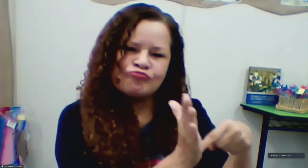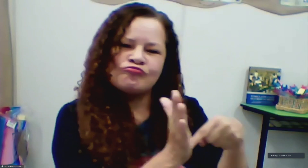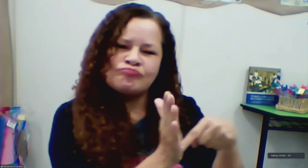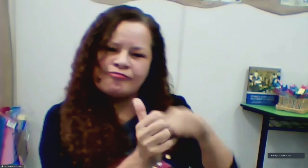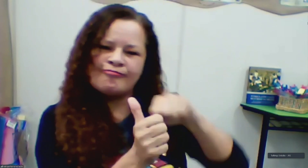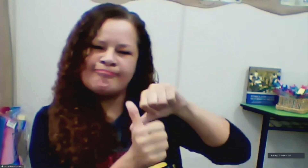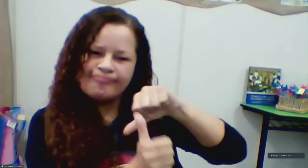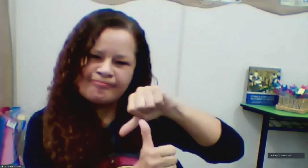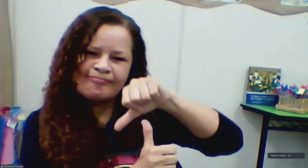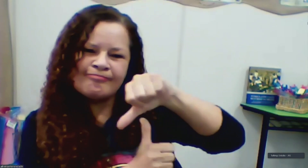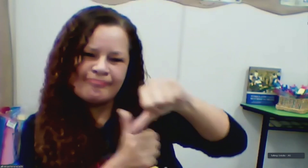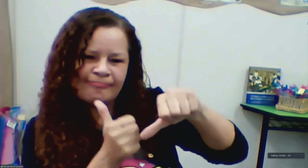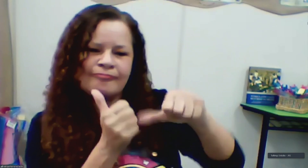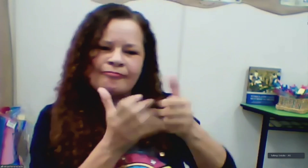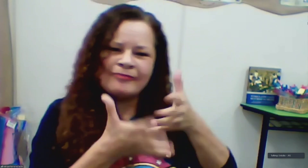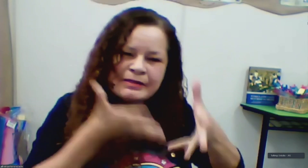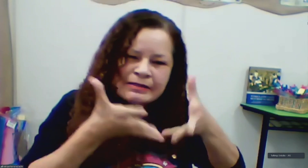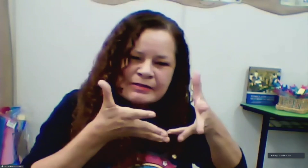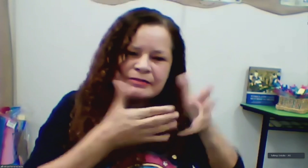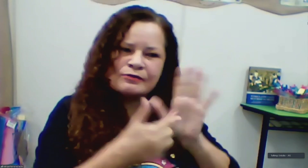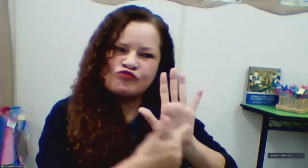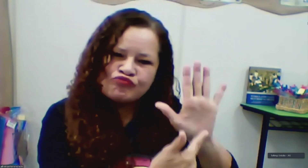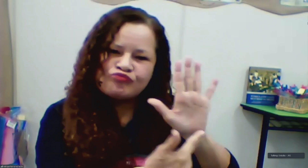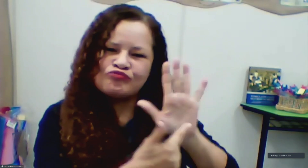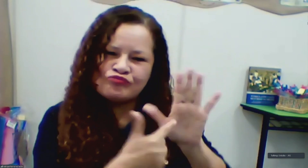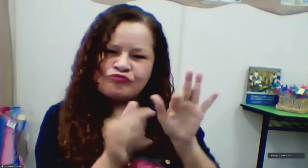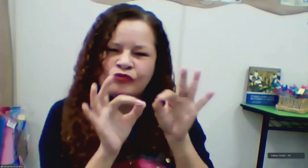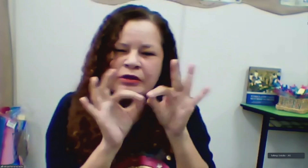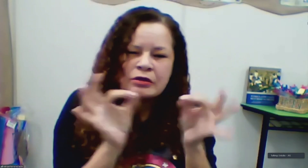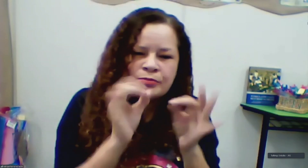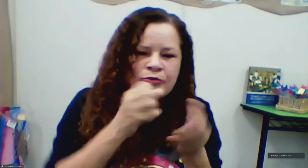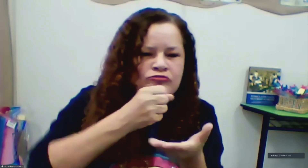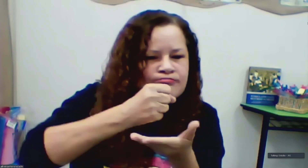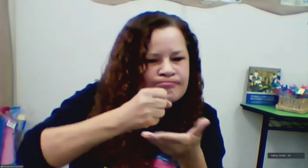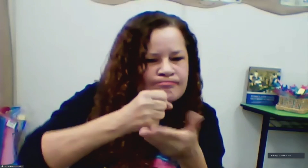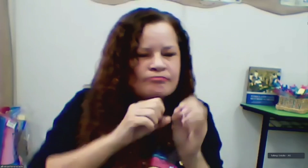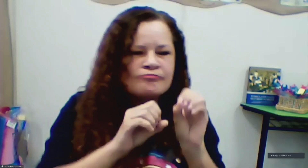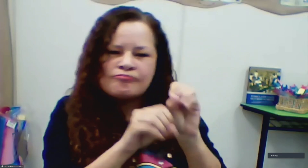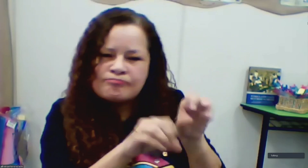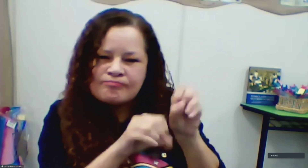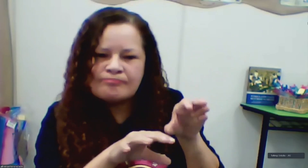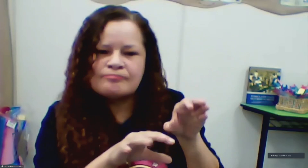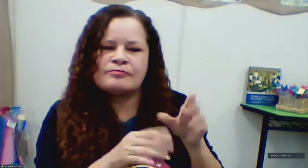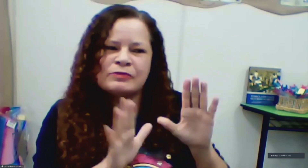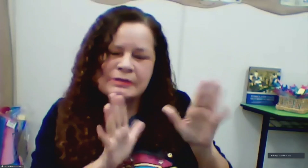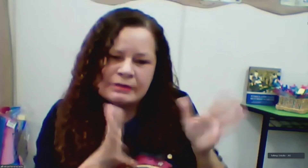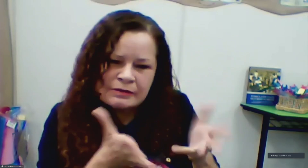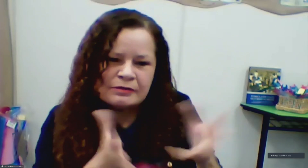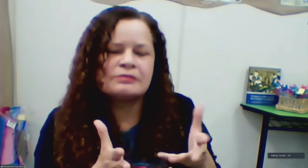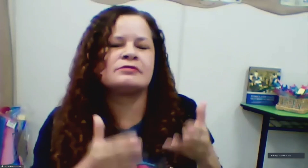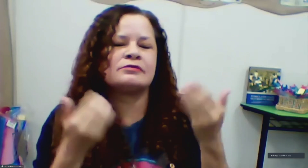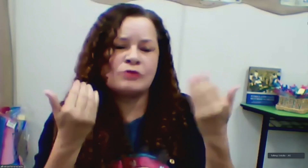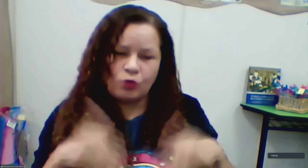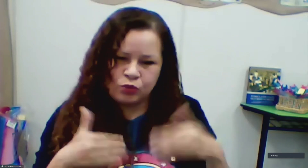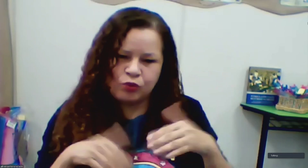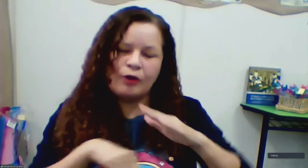sinais, mesmo que seja uma língua de sinais básica. Sabe, hoje sim, é muito difícil a comunicação no